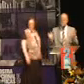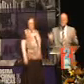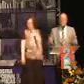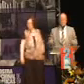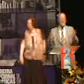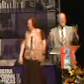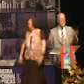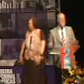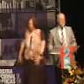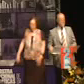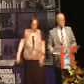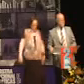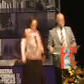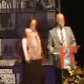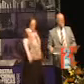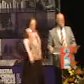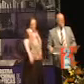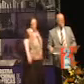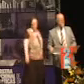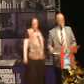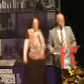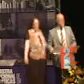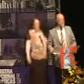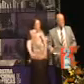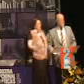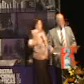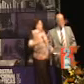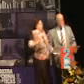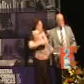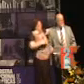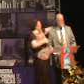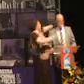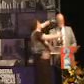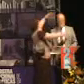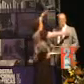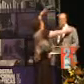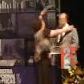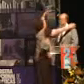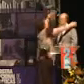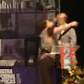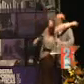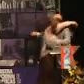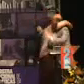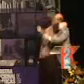psicologia, mas toda ela está no seu vizinho. Abraço de verdade.